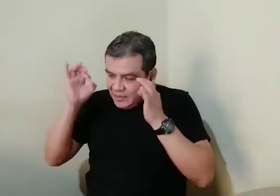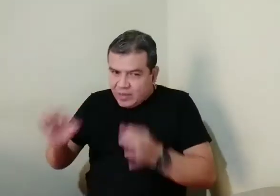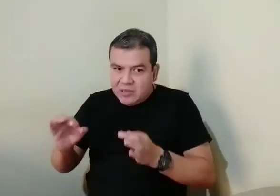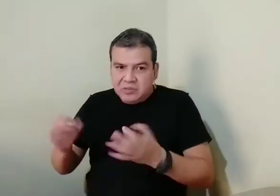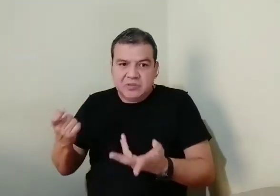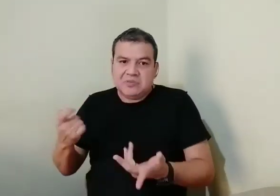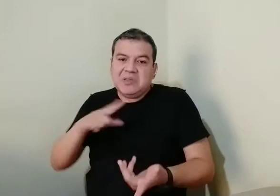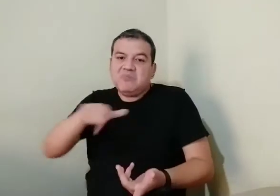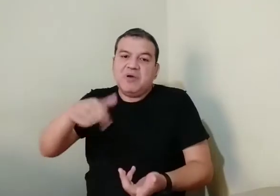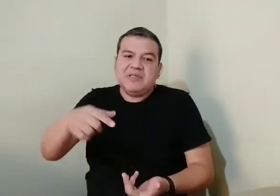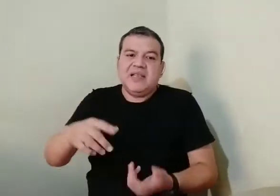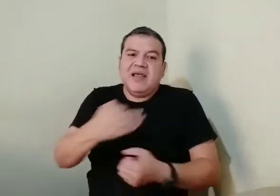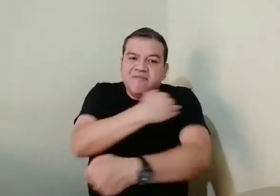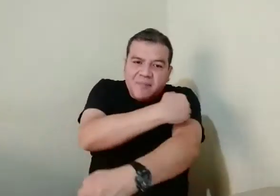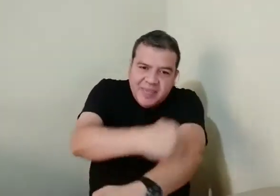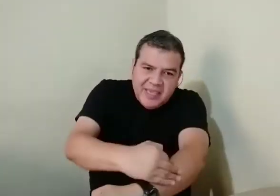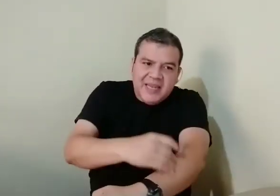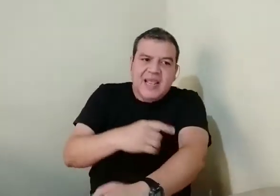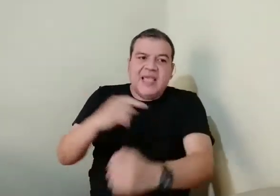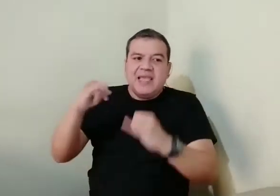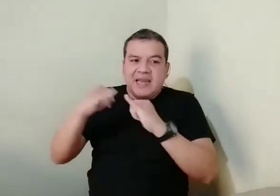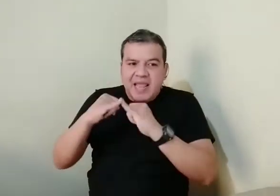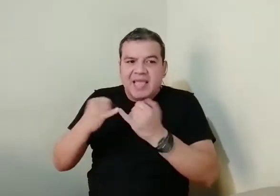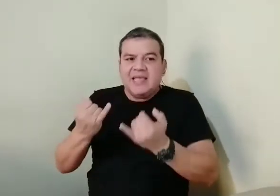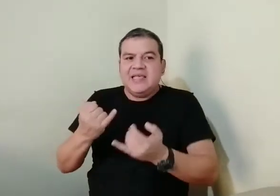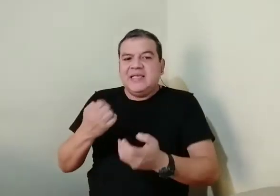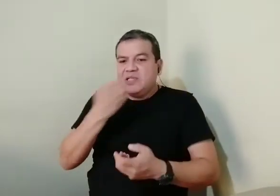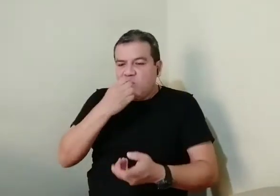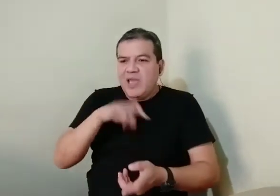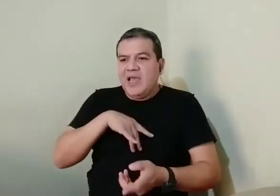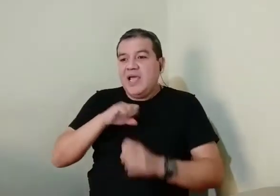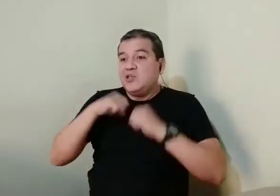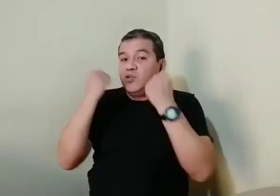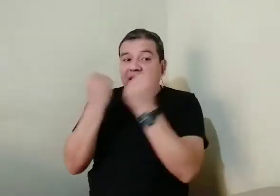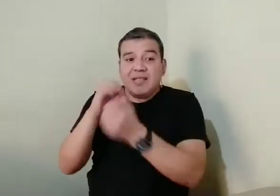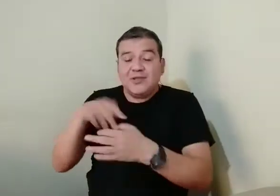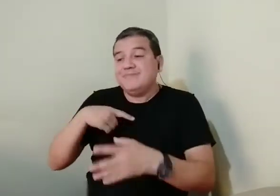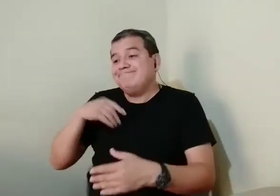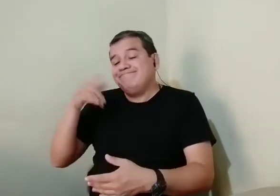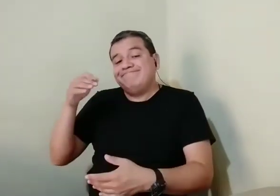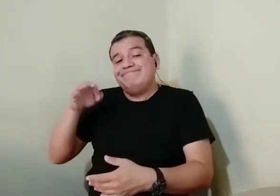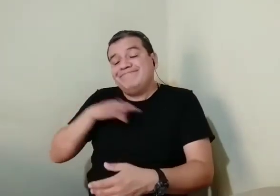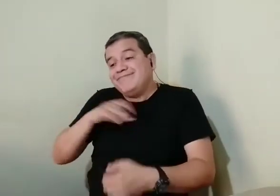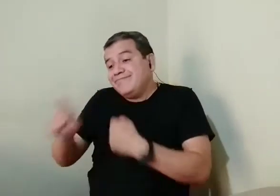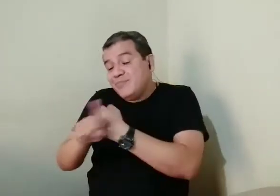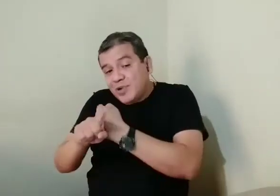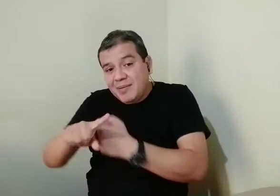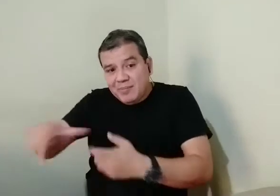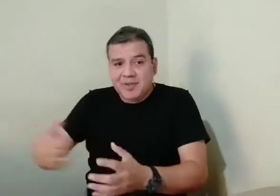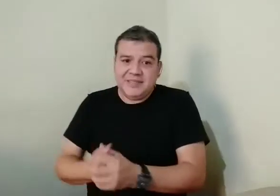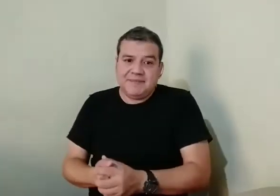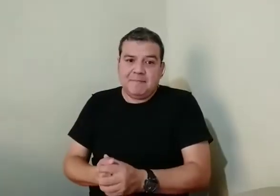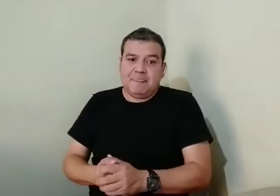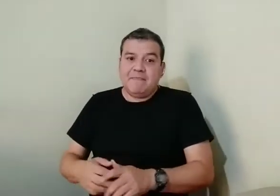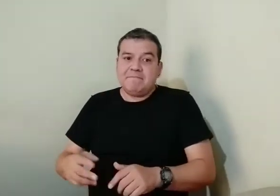amor, gozo, paz, paciencia, benignidad, bondad, fe,